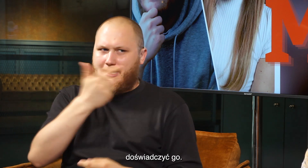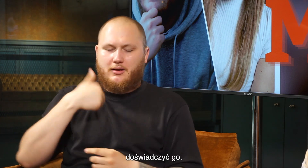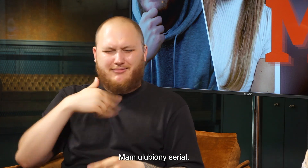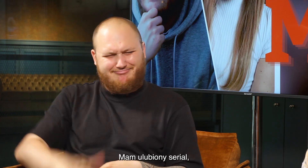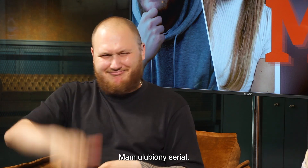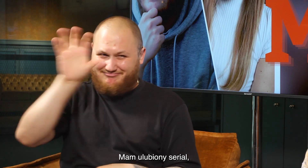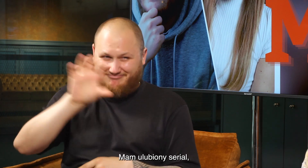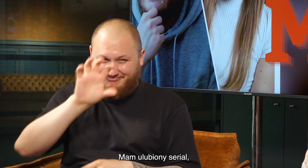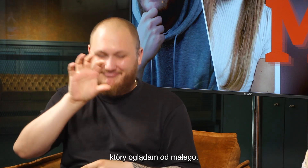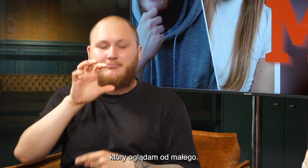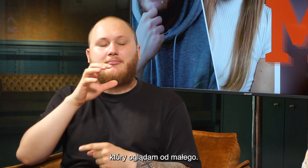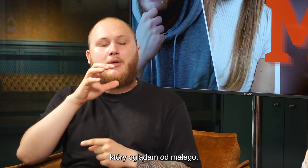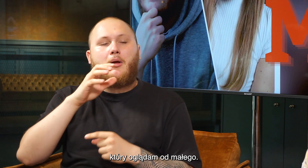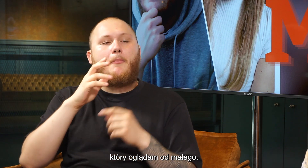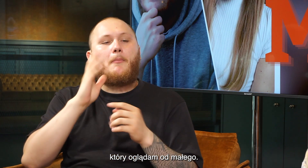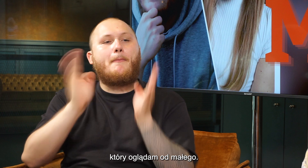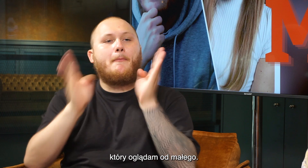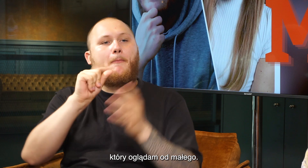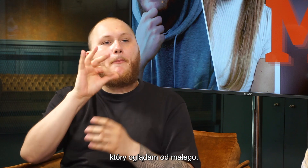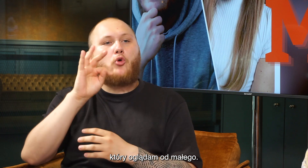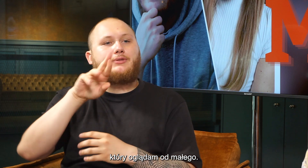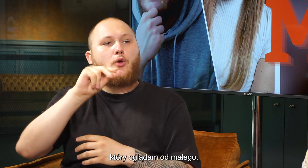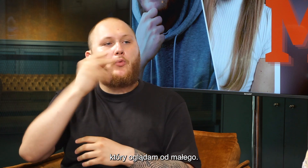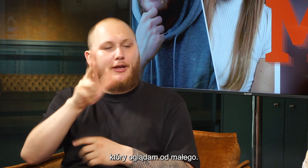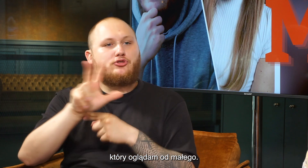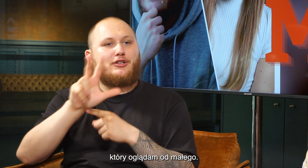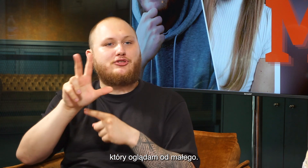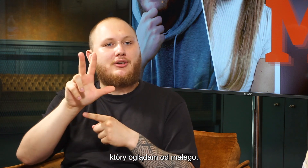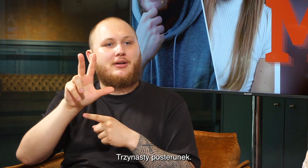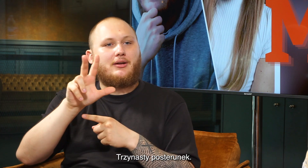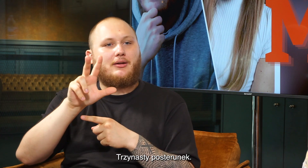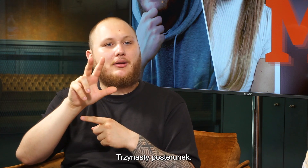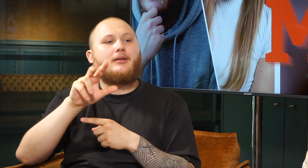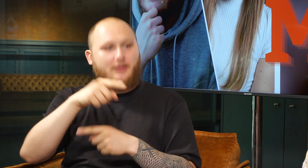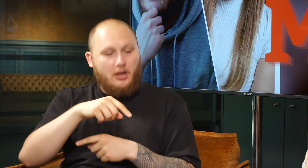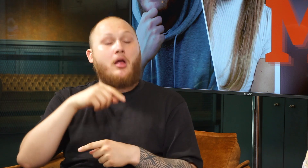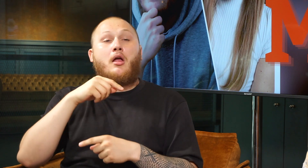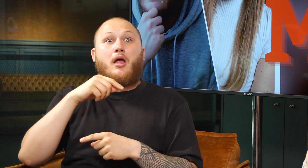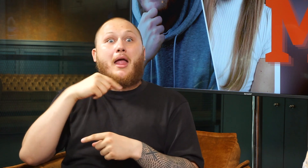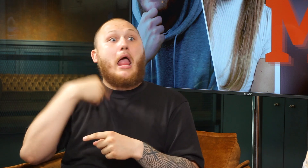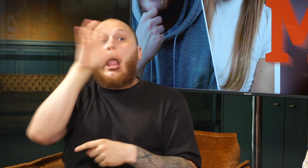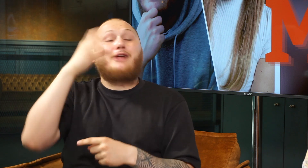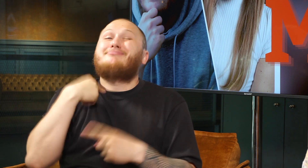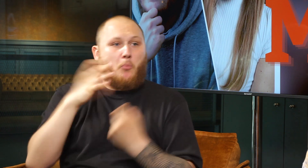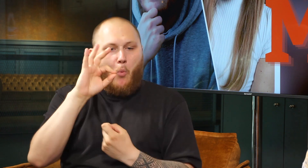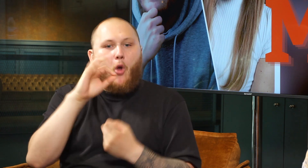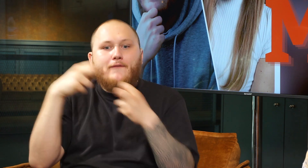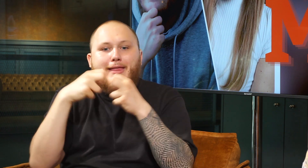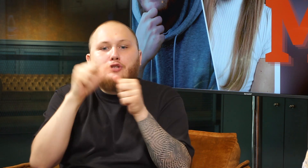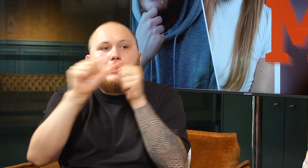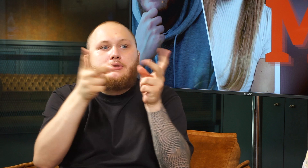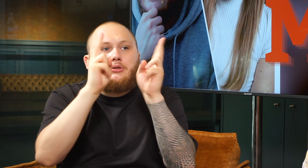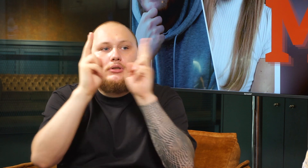doświadczyć. Mam ulubiony serial, który oglądam od małego. 13 posterunek. Aha.